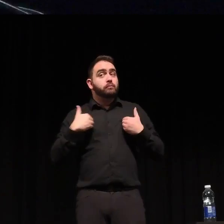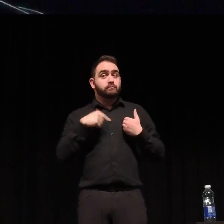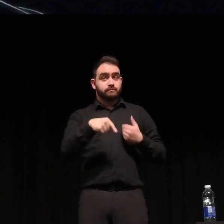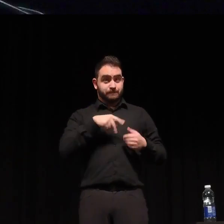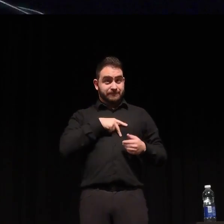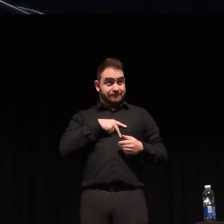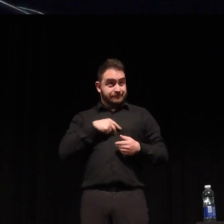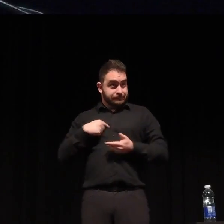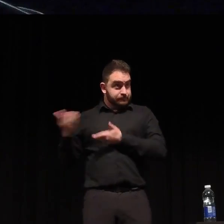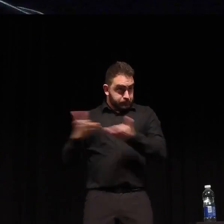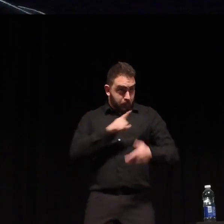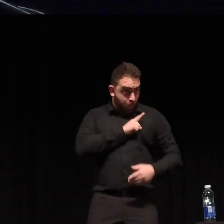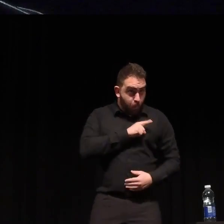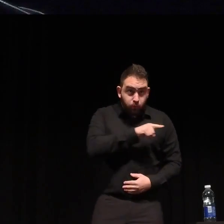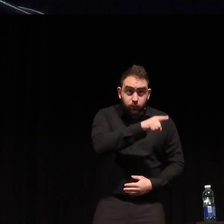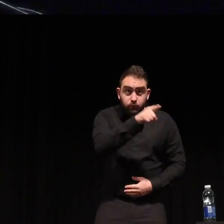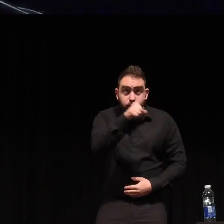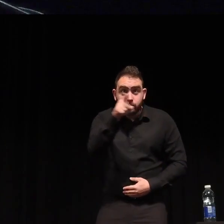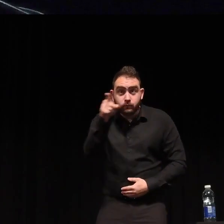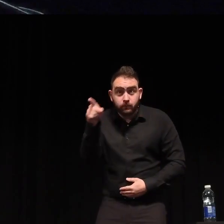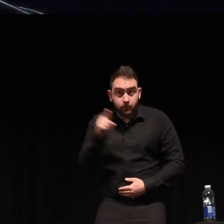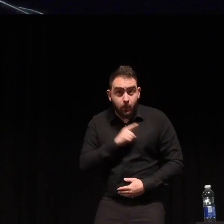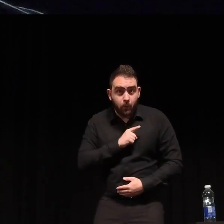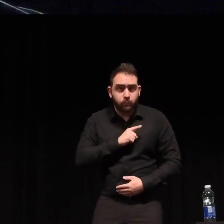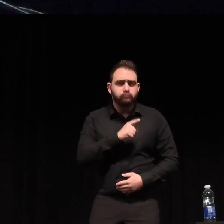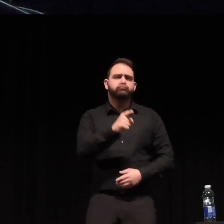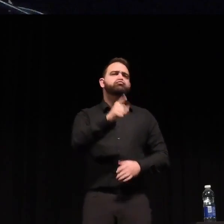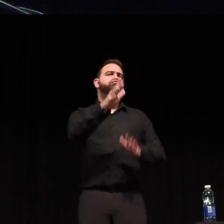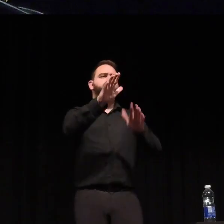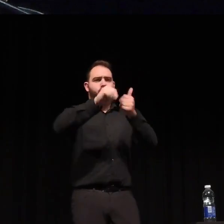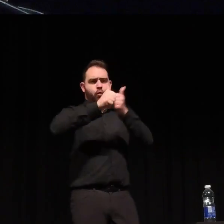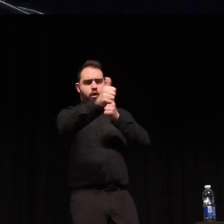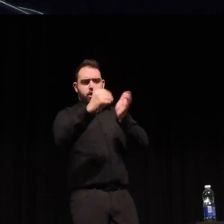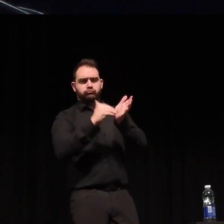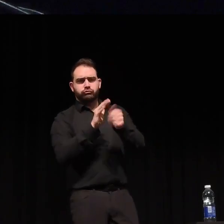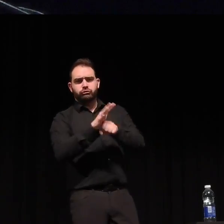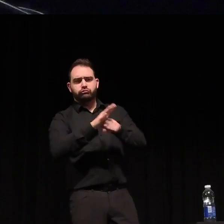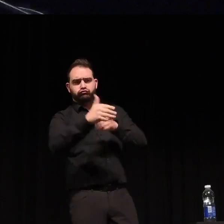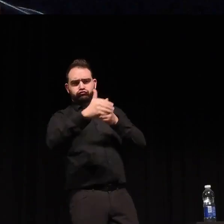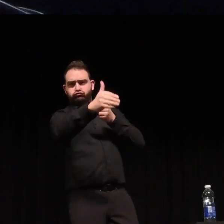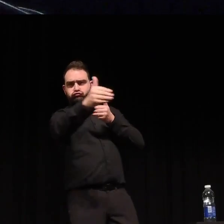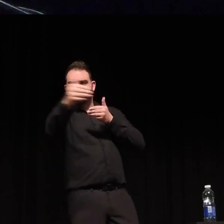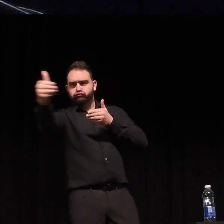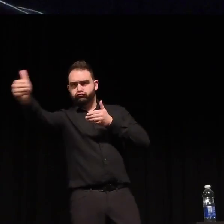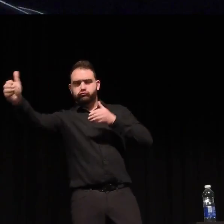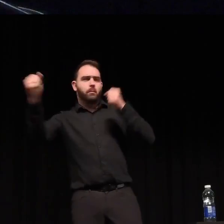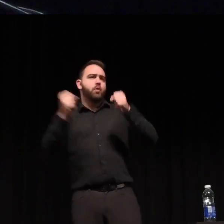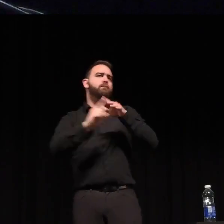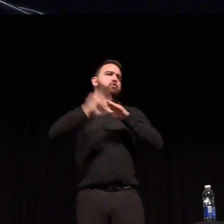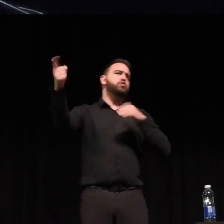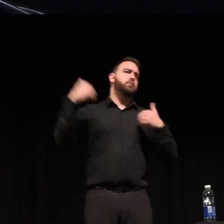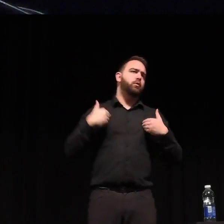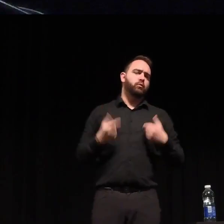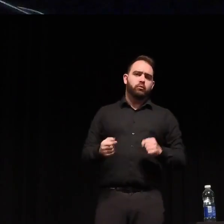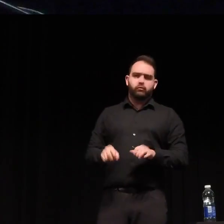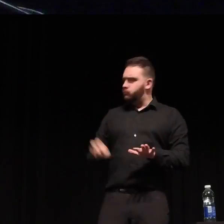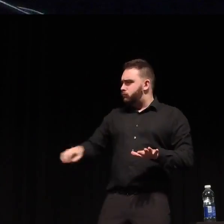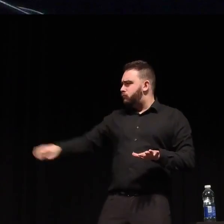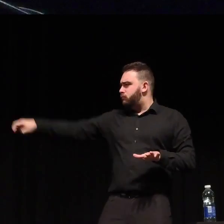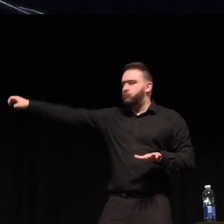animaux? De toute façon, vous êtes assez loin, vous devriez être capable de vous sauver. Et de toute façon,